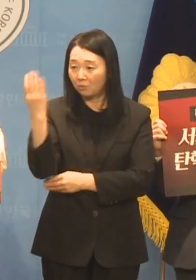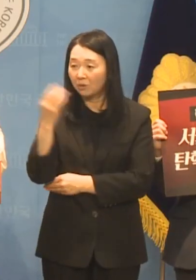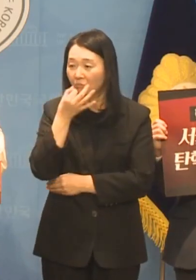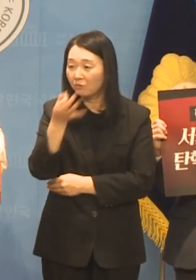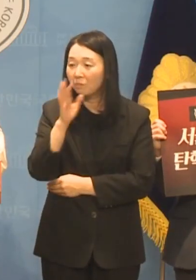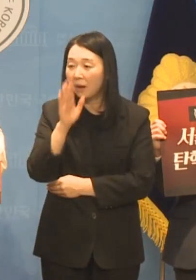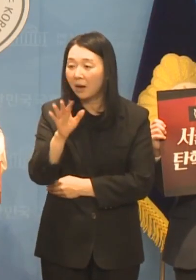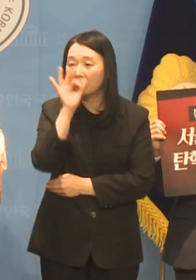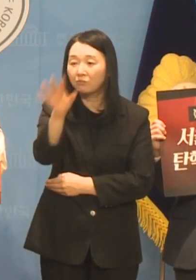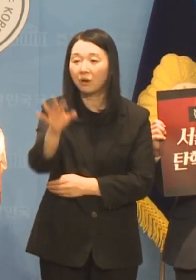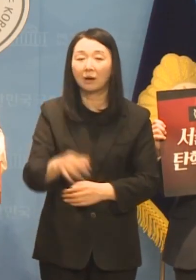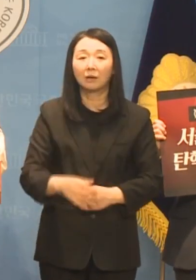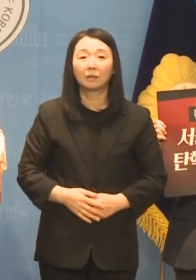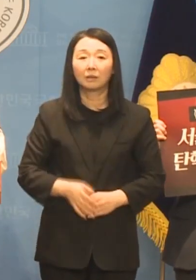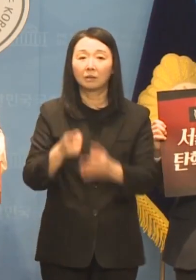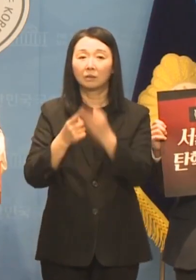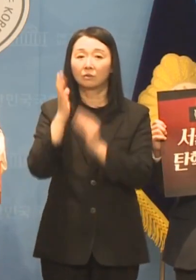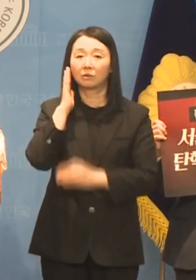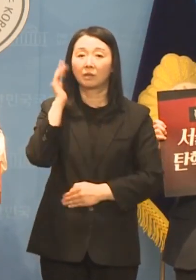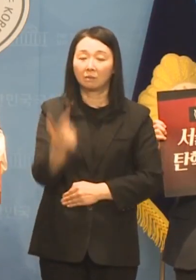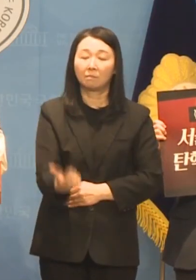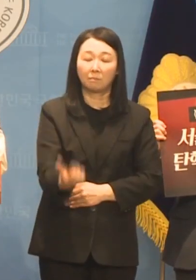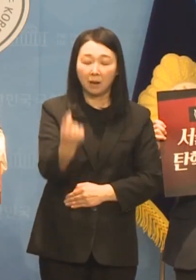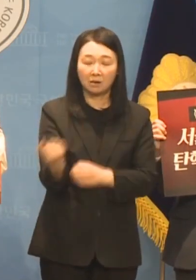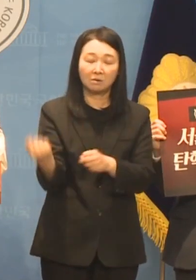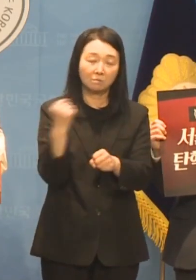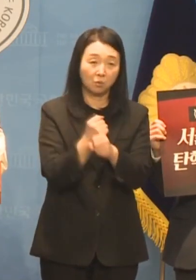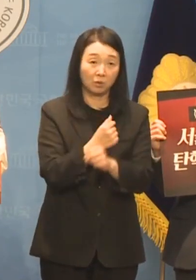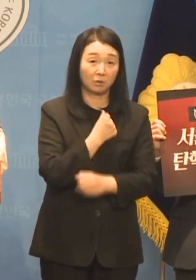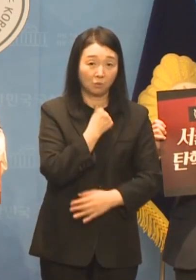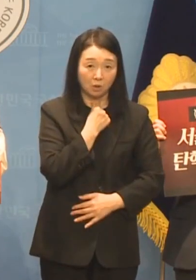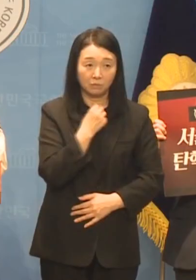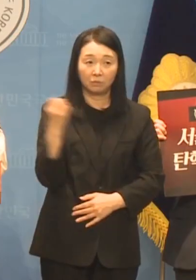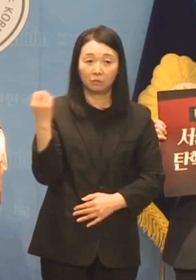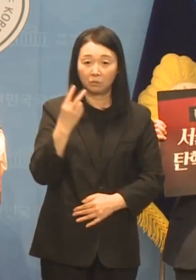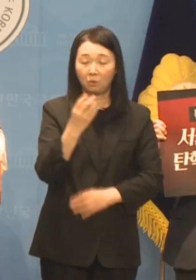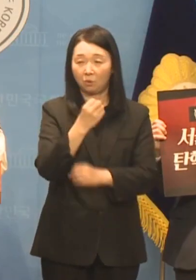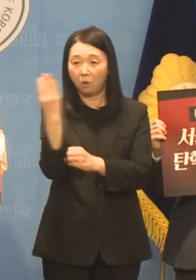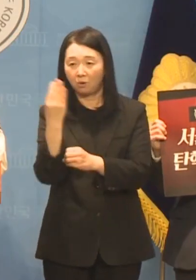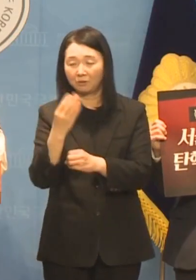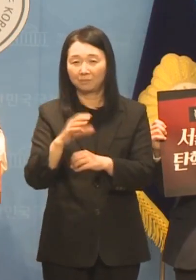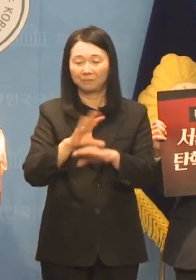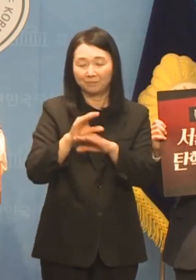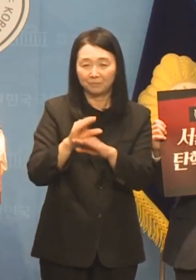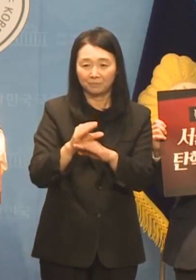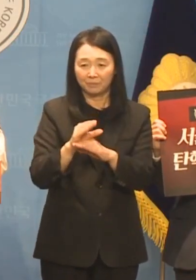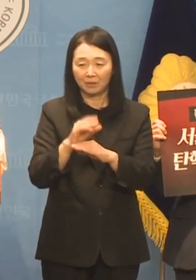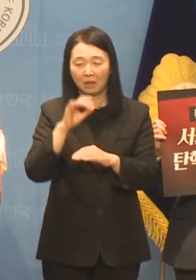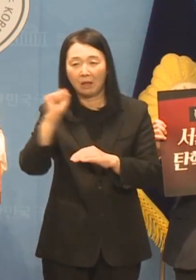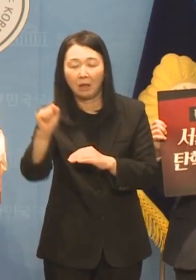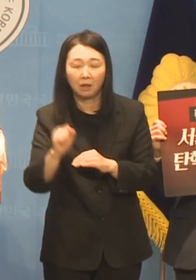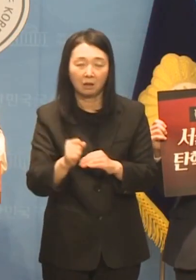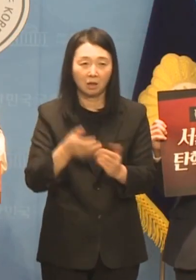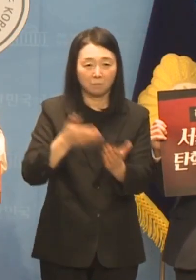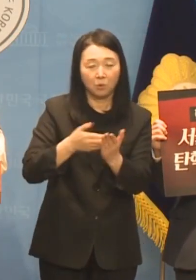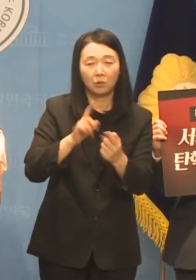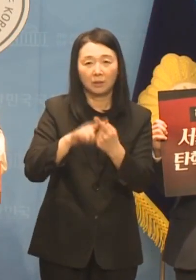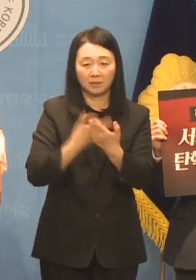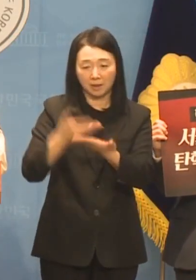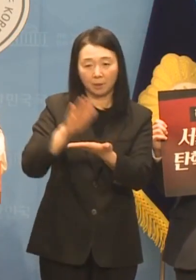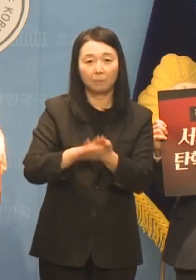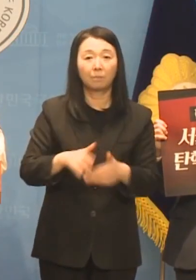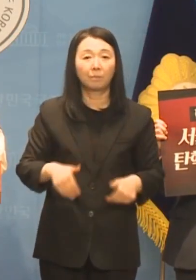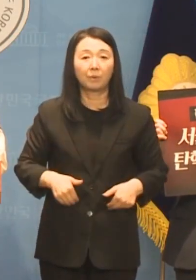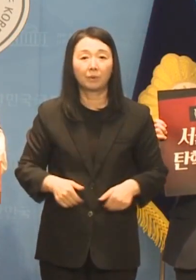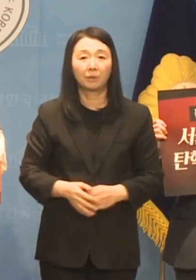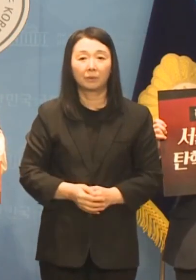없습니다. 윤석열 대통령께서 하루빨리 복귀하셔서 언론의 편파보도 문제 해결을 위한 개혁을 진행해야 한다고